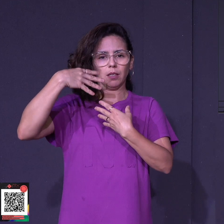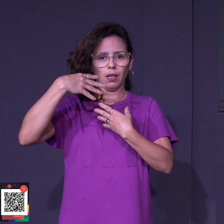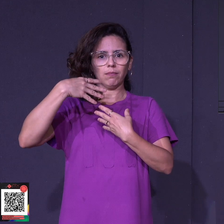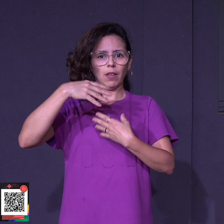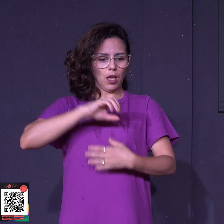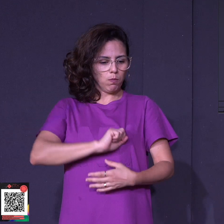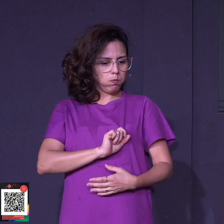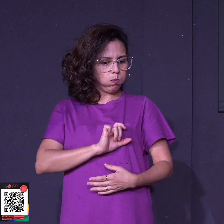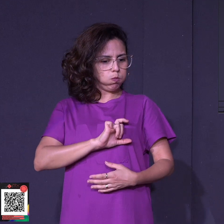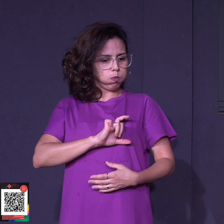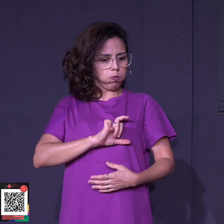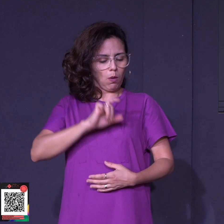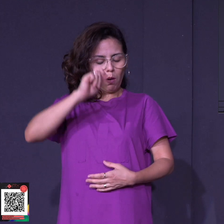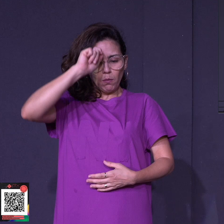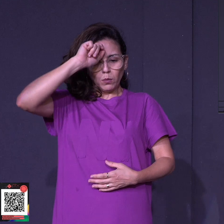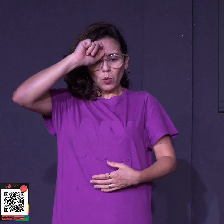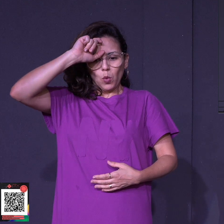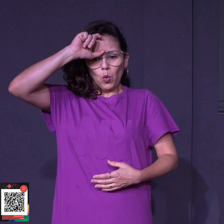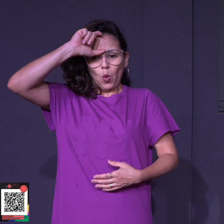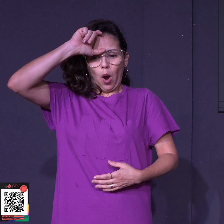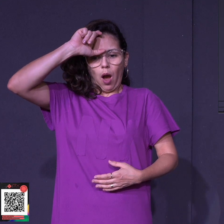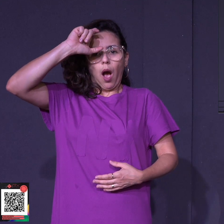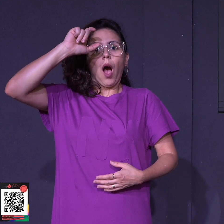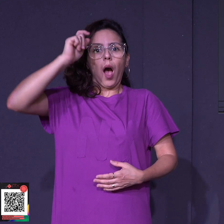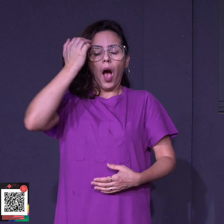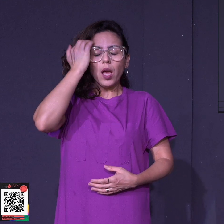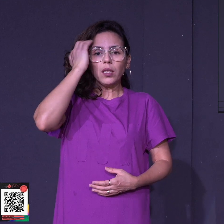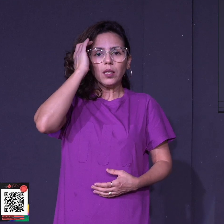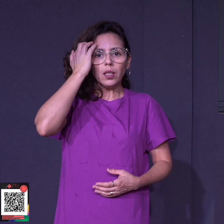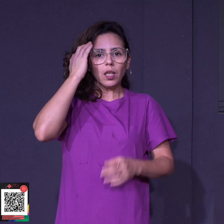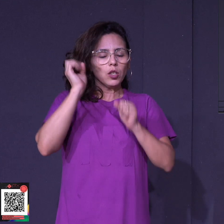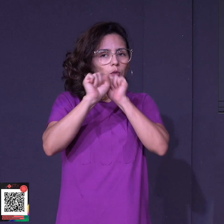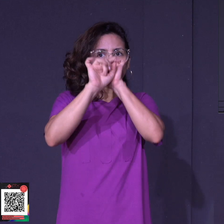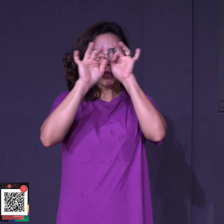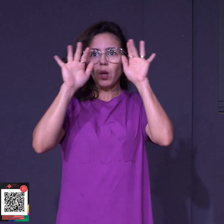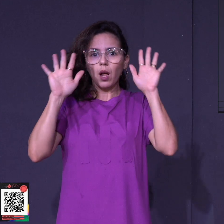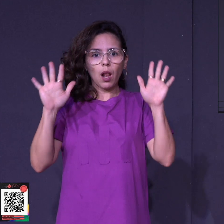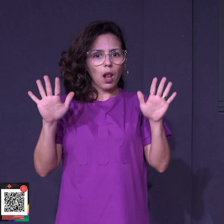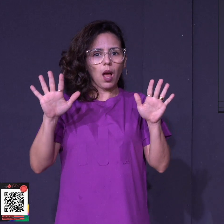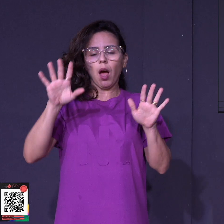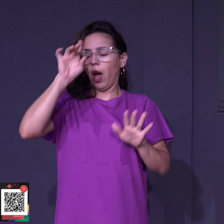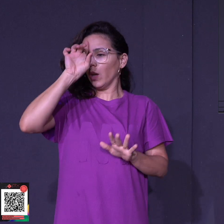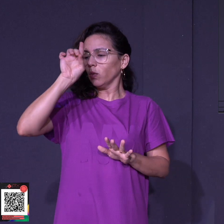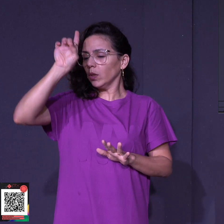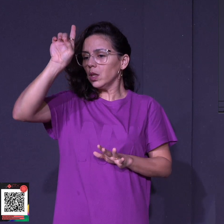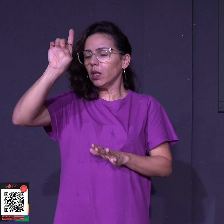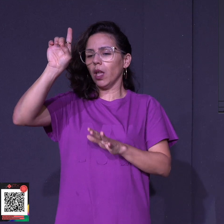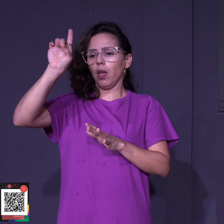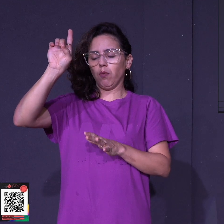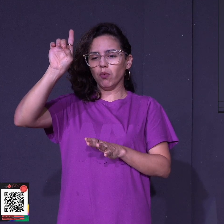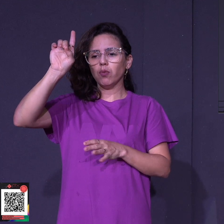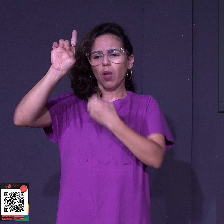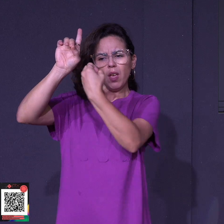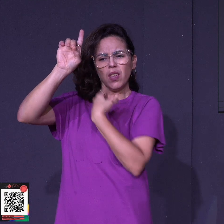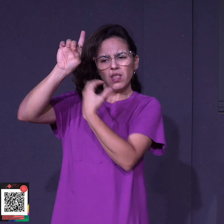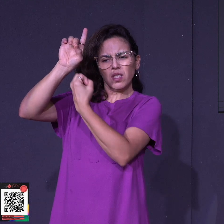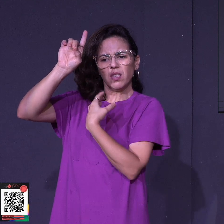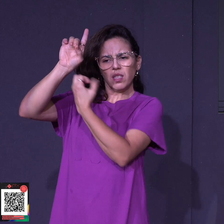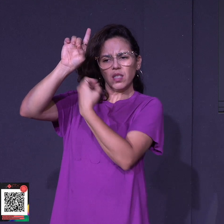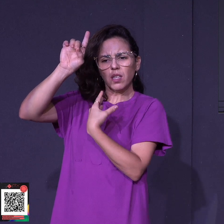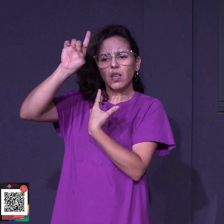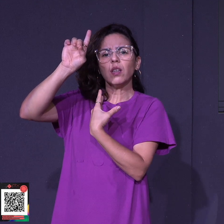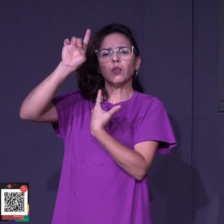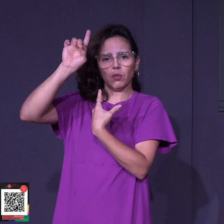pela intimidade facilmente a voz de Deus, a direção de Deus, a vontade de Deus. Então,